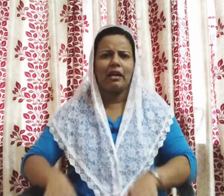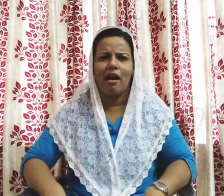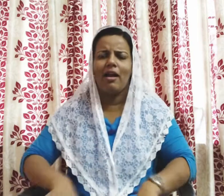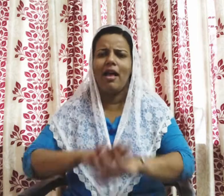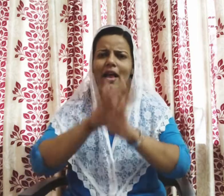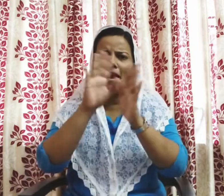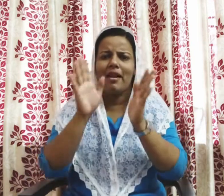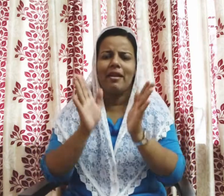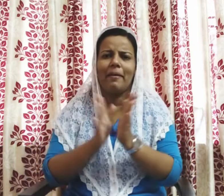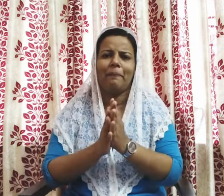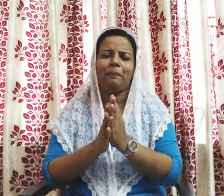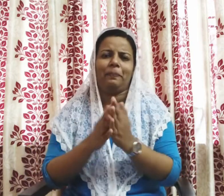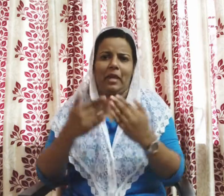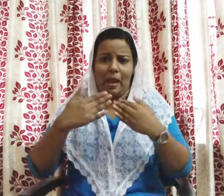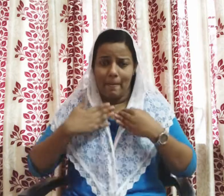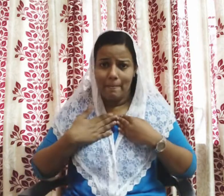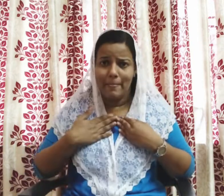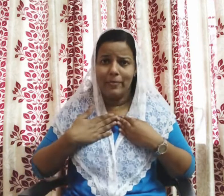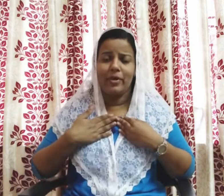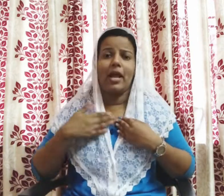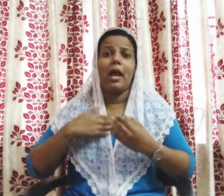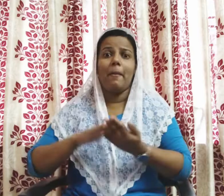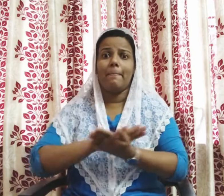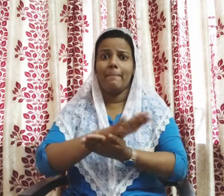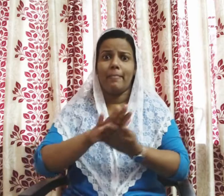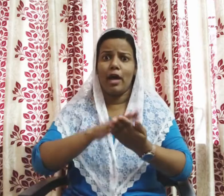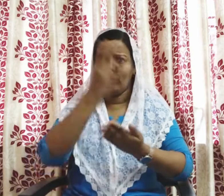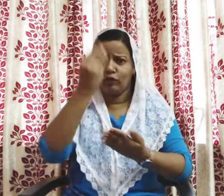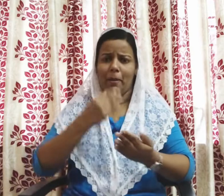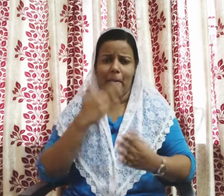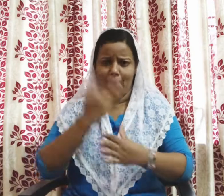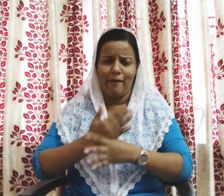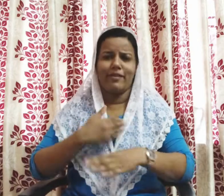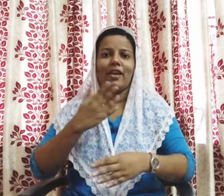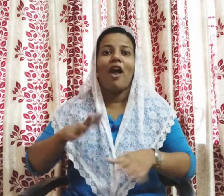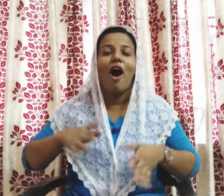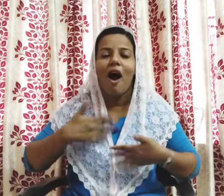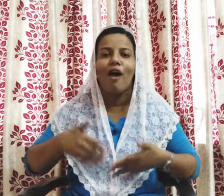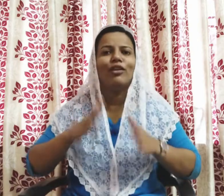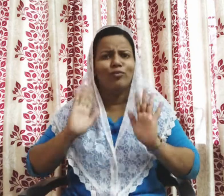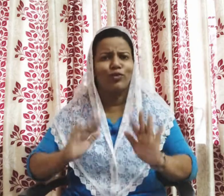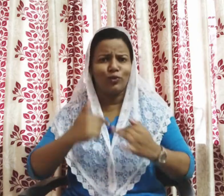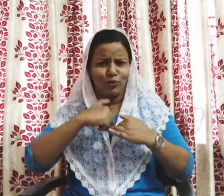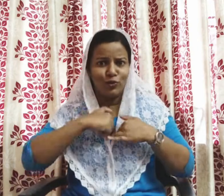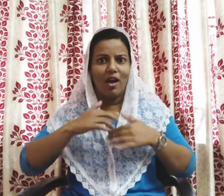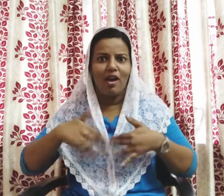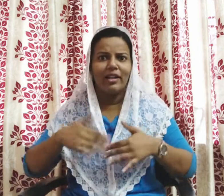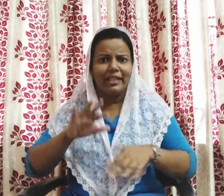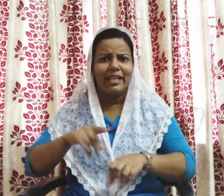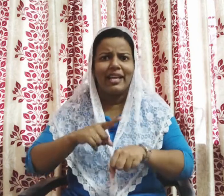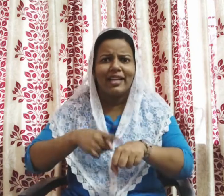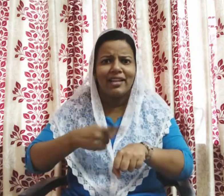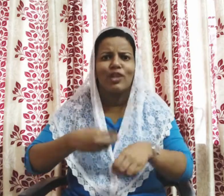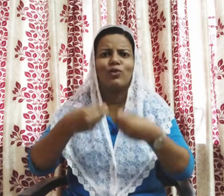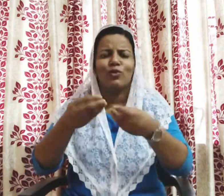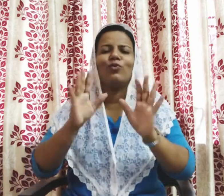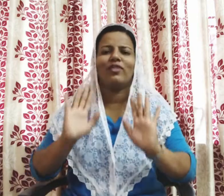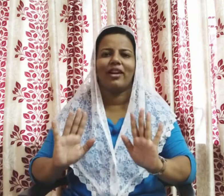നിങ്ങളുടെ കാലുകളിലൂടെയും നിങ്ങളിലൂടെ ഈ ആത്മാവ് പുറത്ത് പ്രവർത്തിക്കുവാൻ ആഗ്രഹിക്കുന്നു. ആ അവസരം കൊടുക്കാൻ തയ്യാറാണോ? പറഞ്ഞാട്ട്,